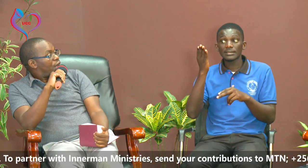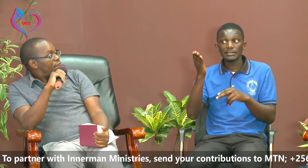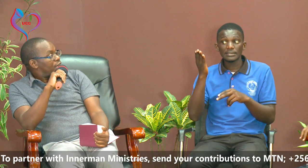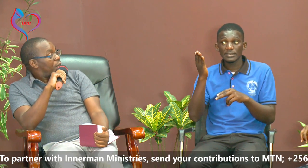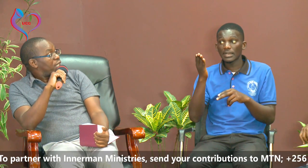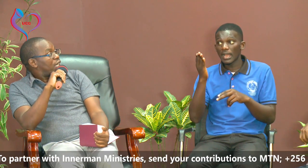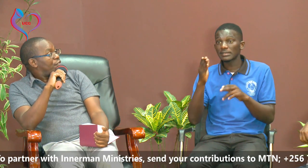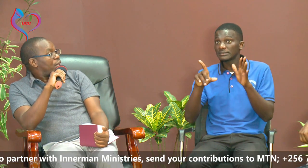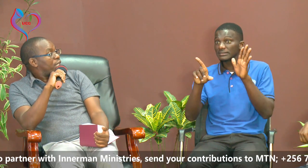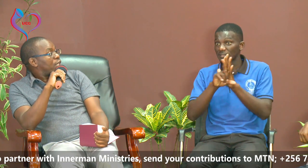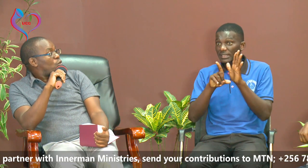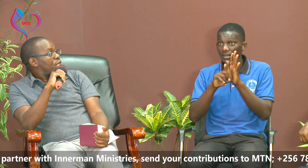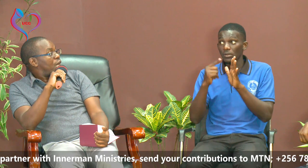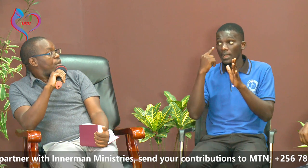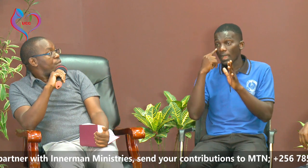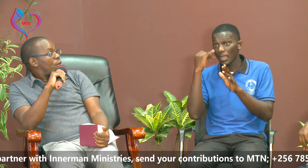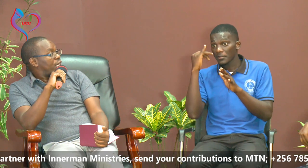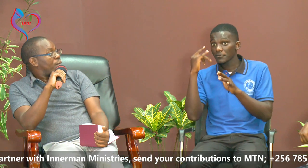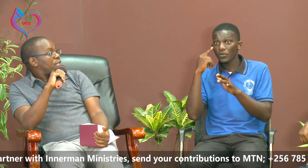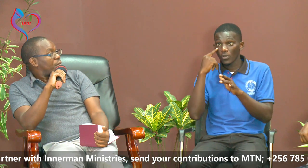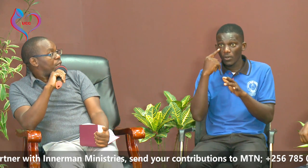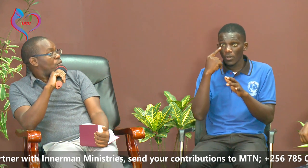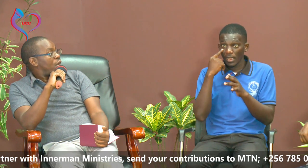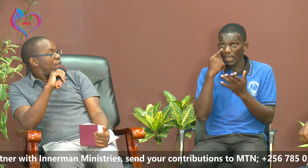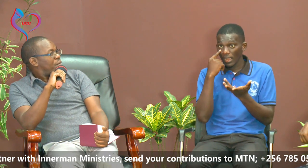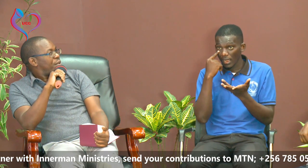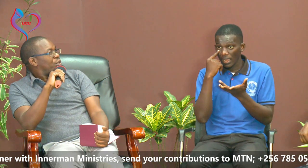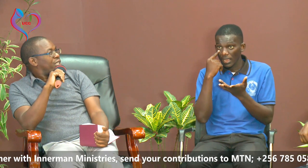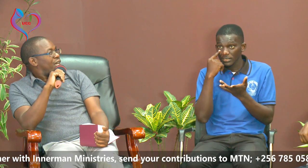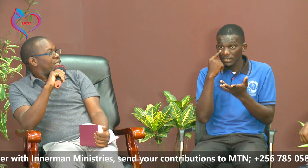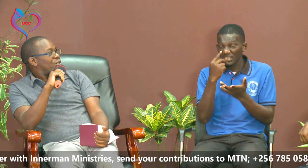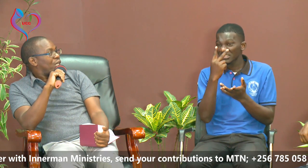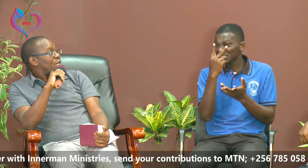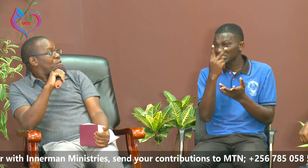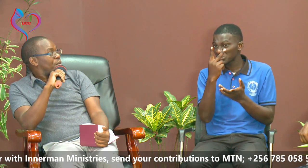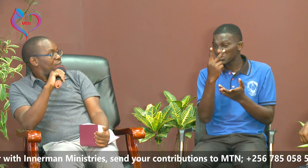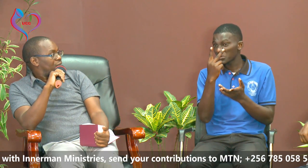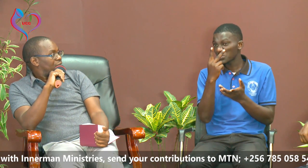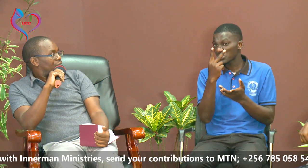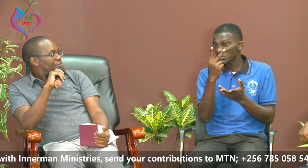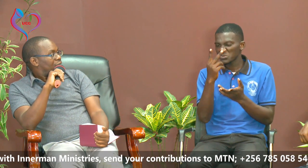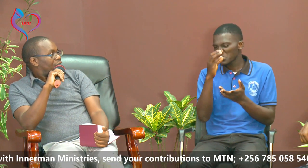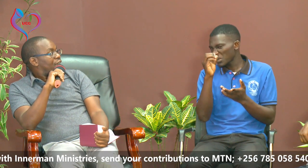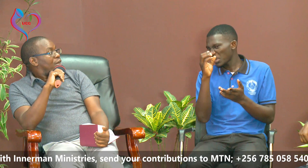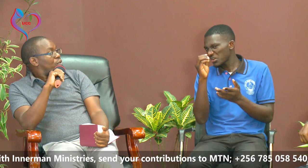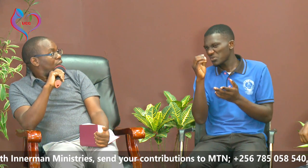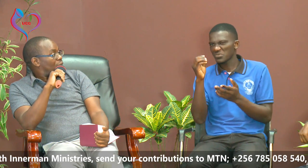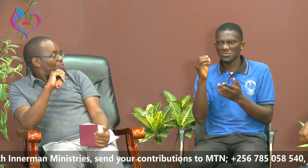for an eye elimu amateeka agafana amateeka 10 ya Hammurabi yawandika amateeka bibiri mwa bibiri mu kinana sijukira gali mu bibiri kanaga Musa agamwe